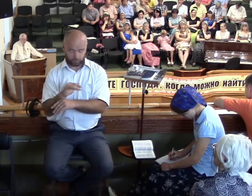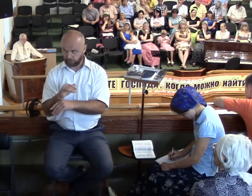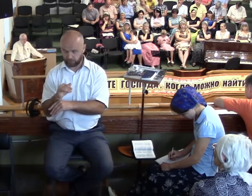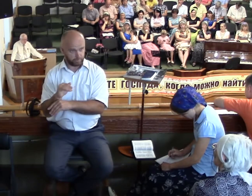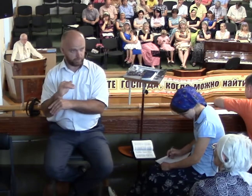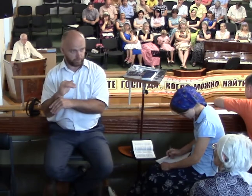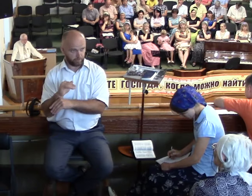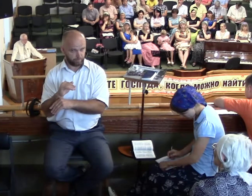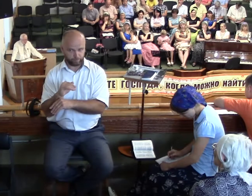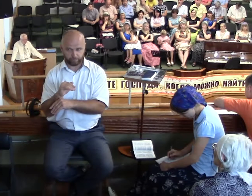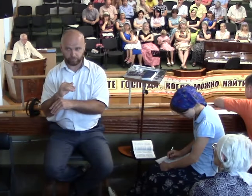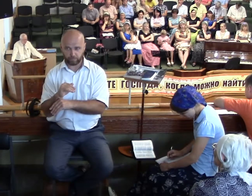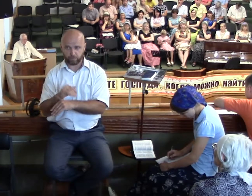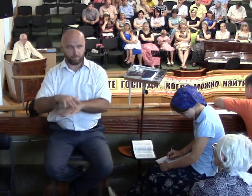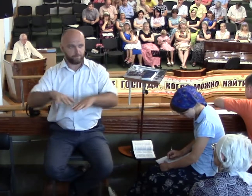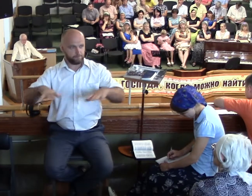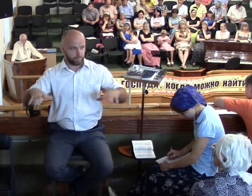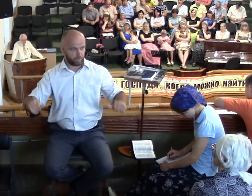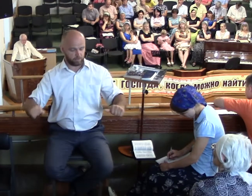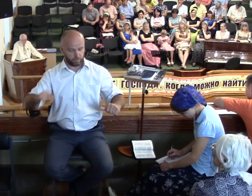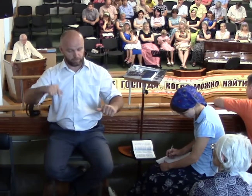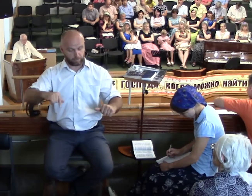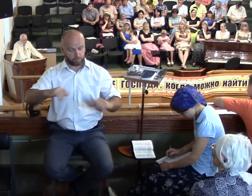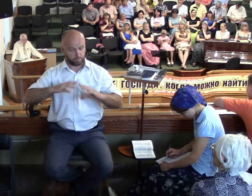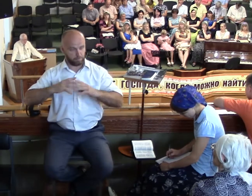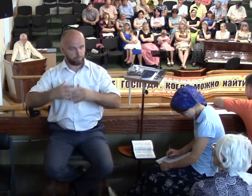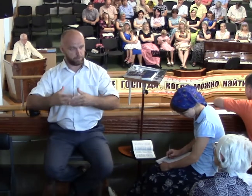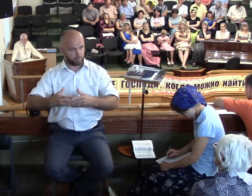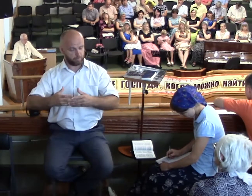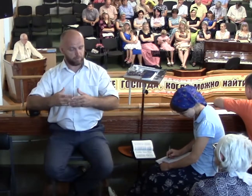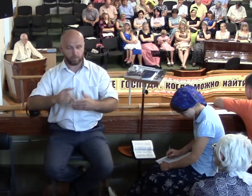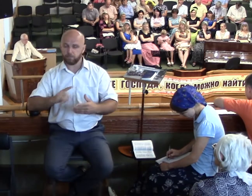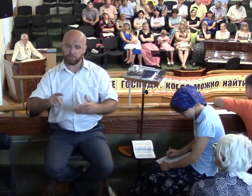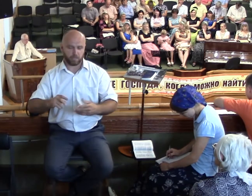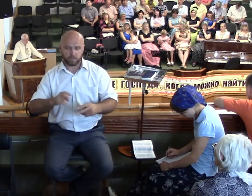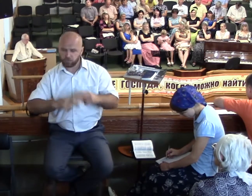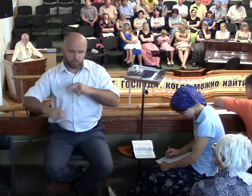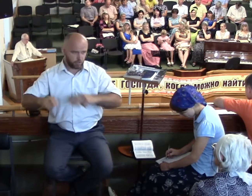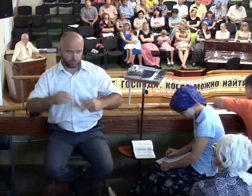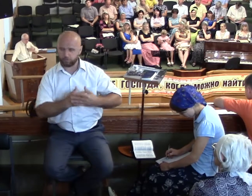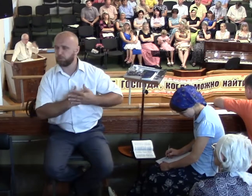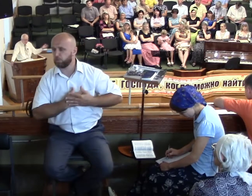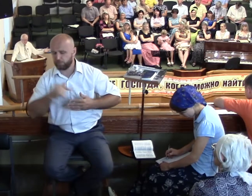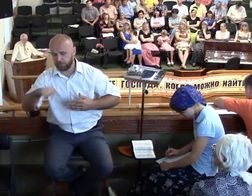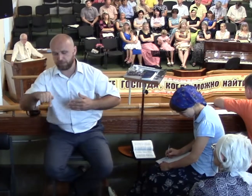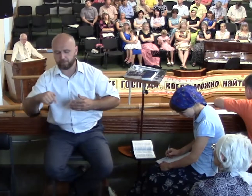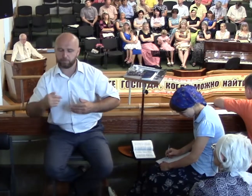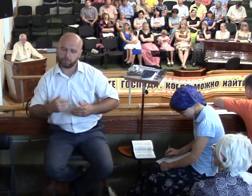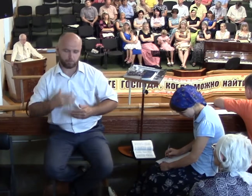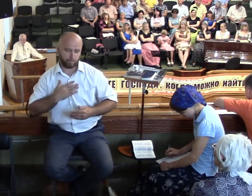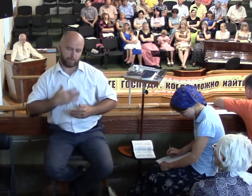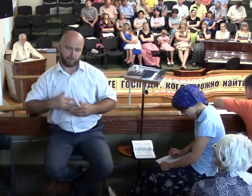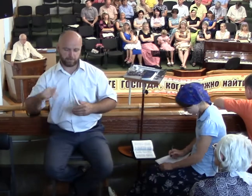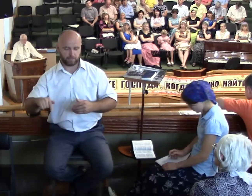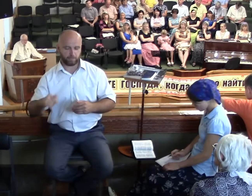иностранцы, которых мир не любит. Мы не должны искать любви этого мира. Мы не должны искать, чтобы понравиться этому